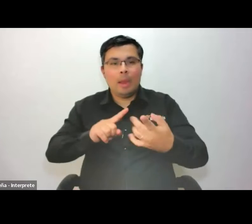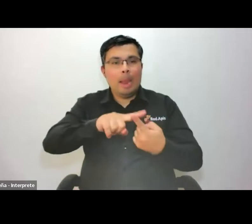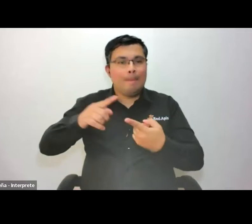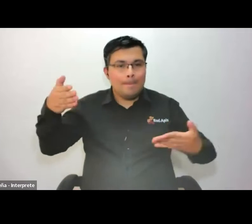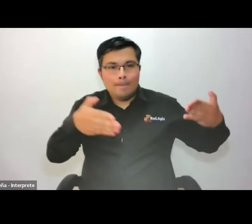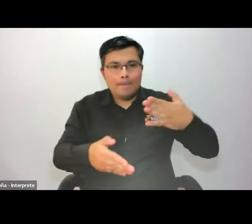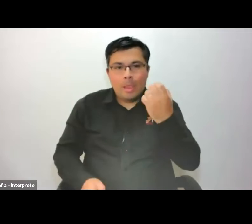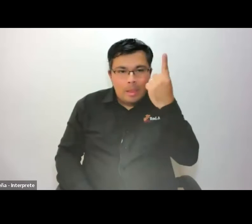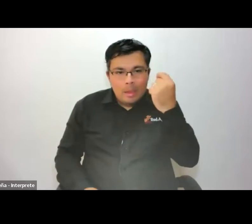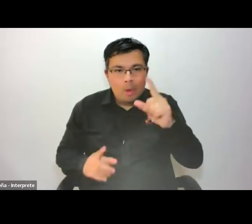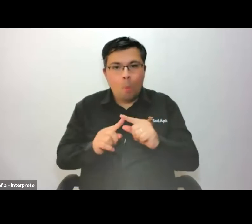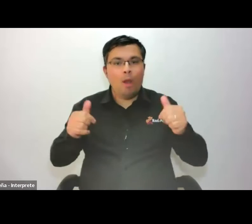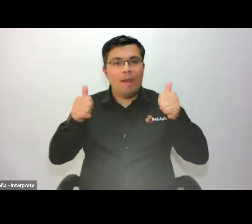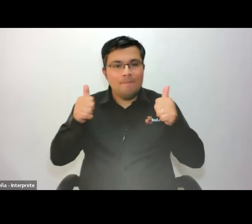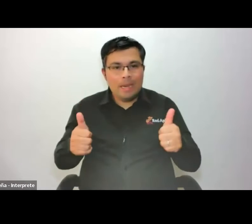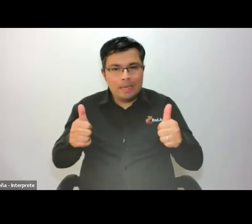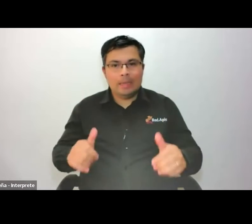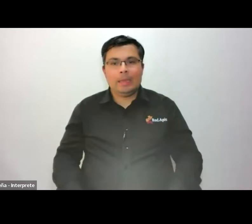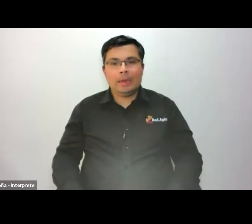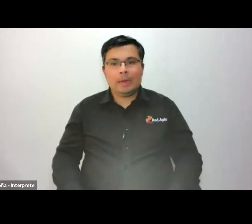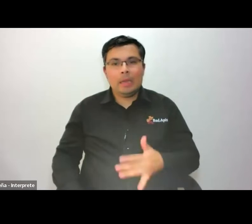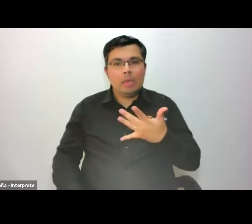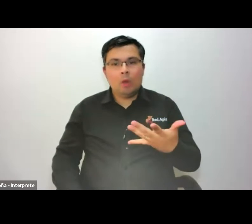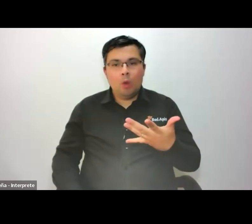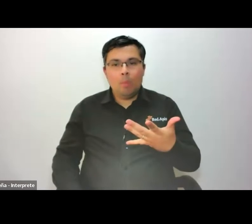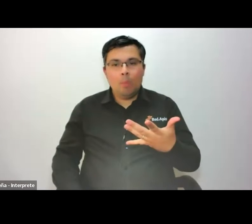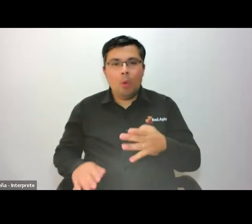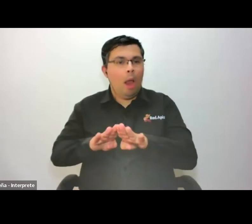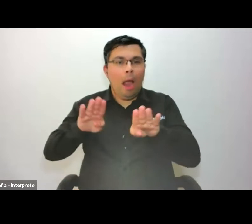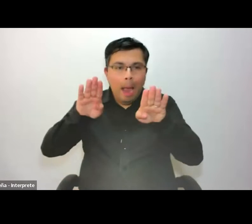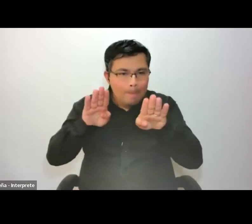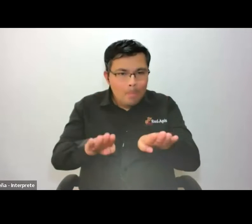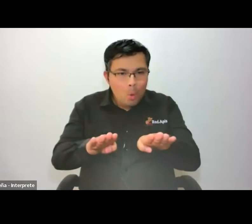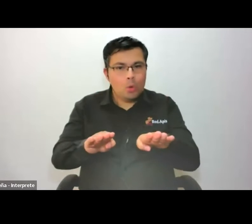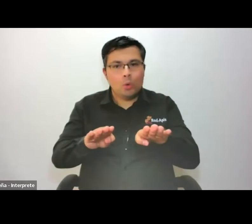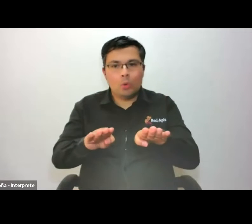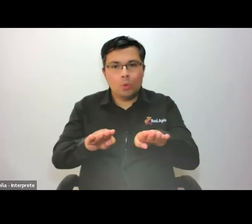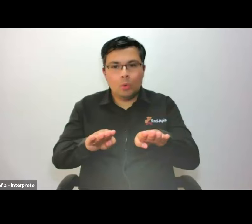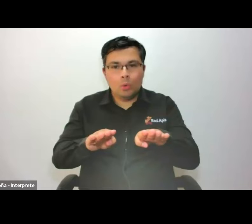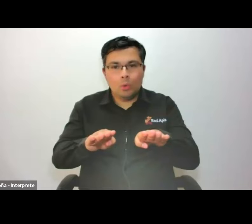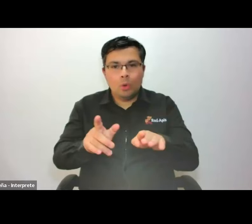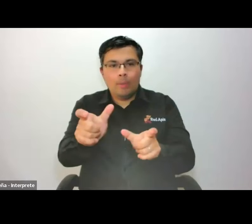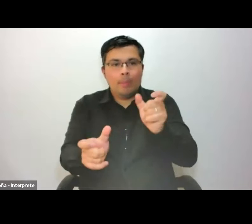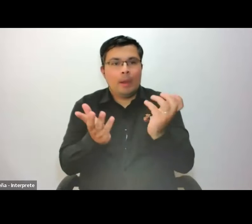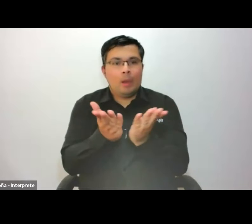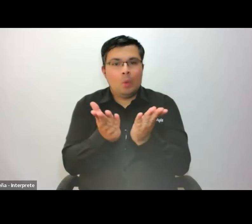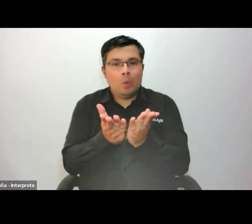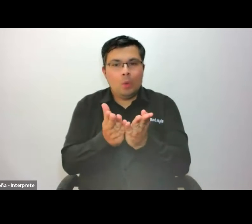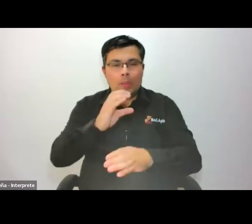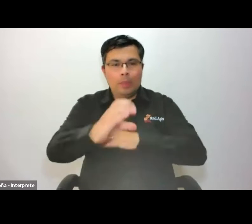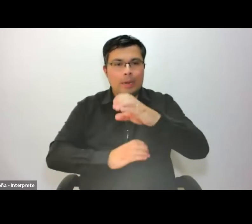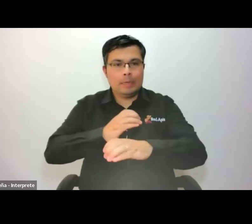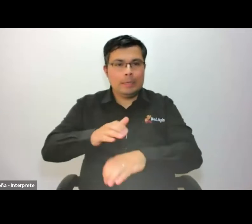contribución como estudiantes en determinada etapa del ciclo educativo de una persona.